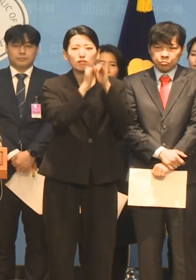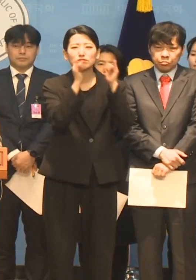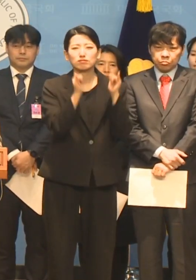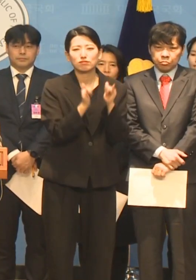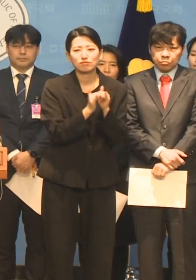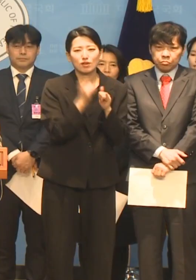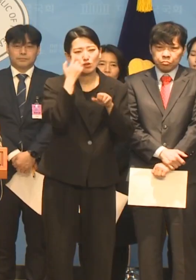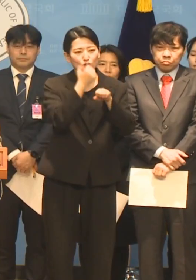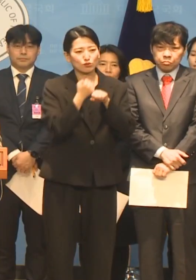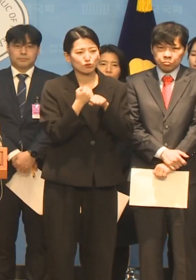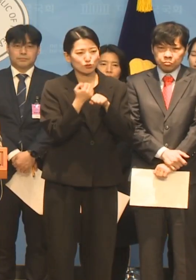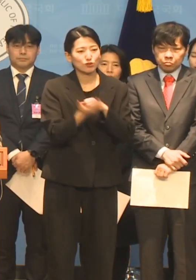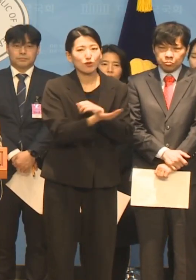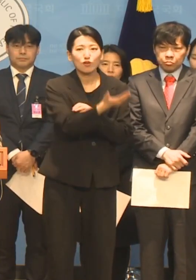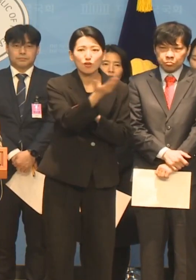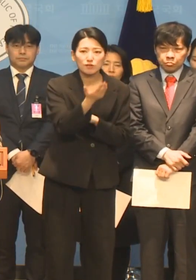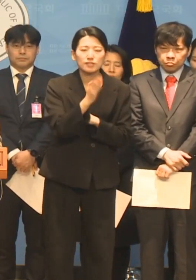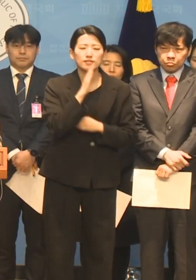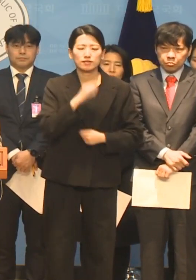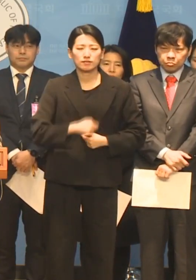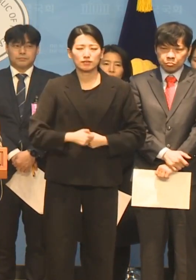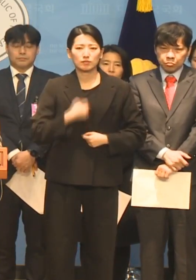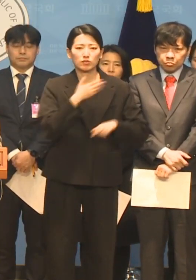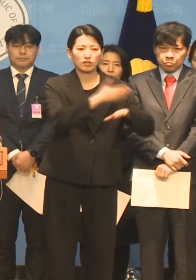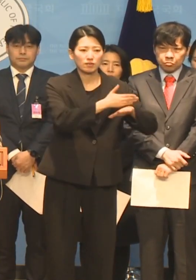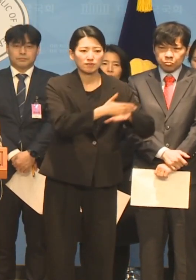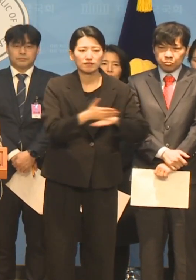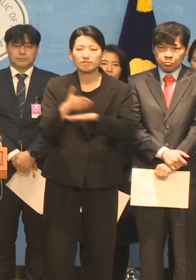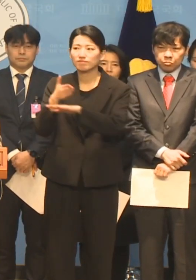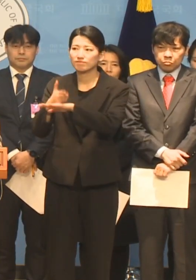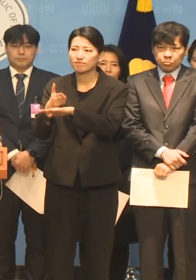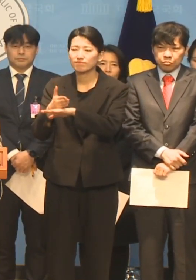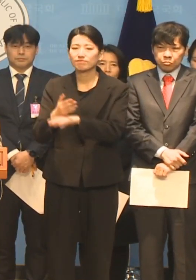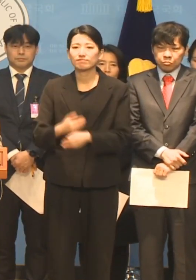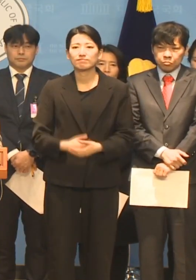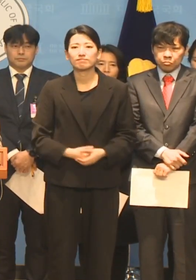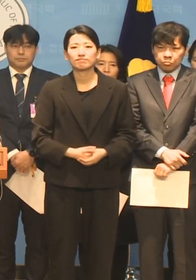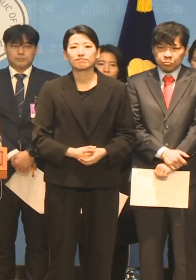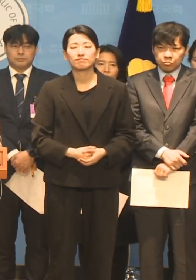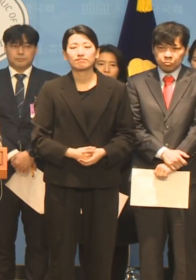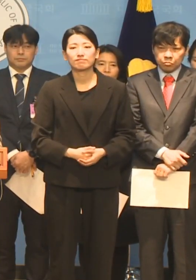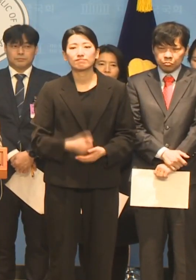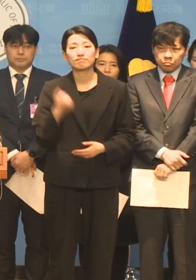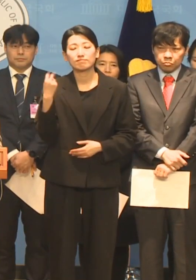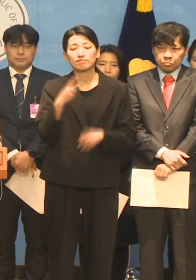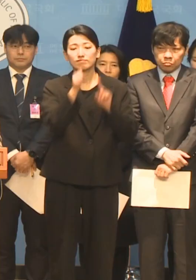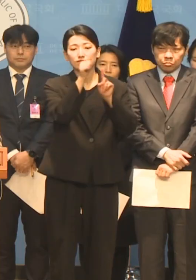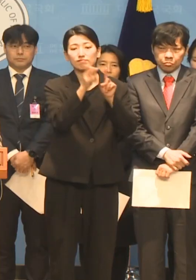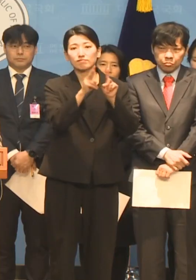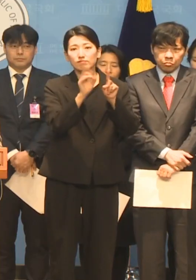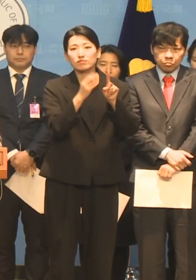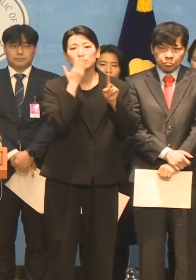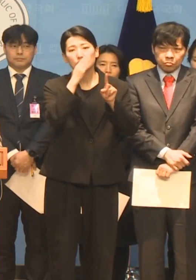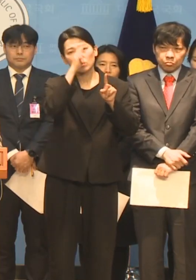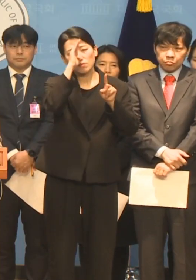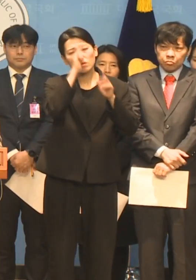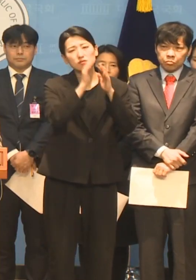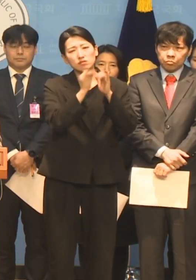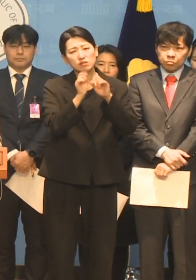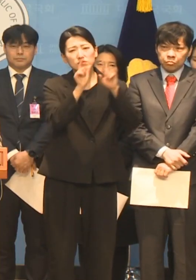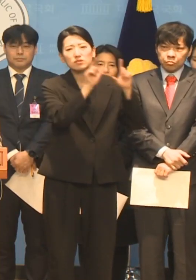관계자 여러분들께도 감사의 말씀을 전합니다. 또한 1형 당뇨병 환자들의